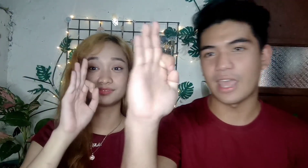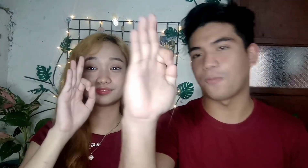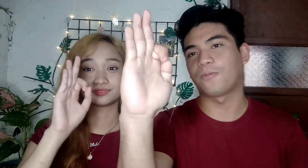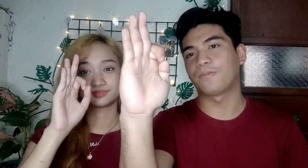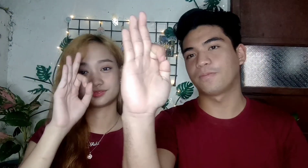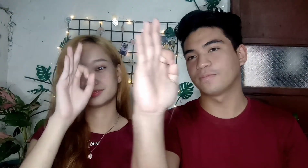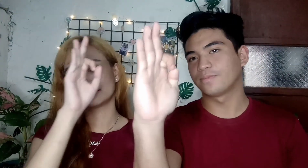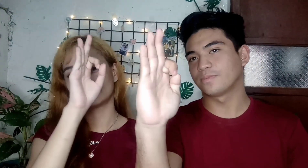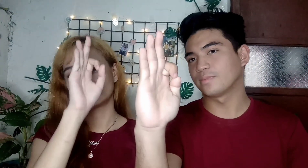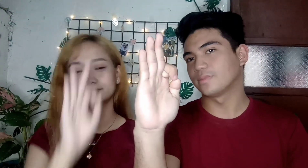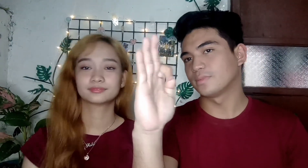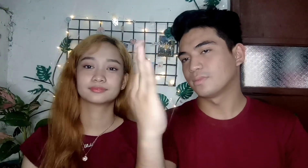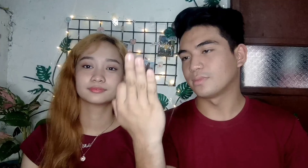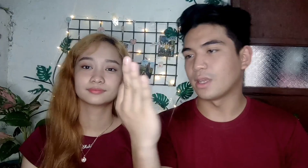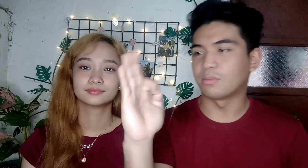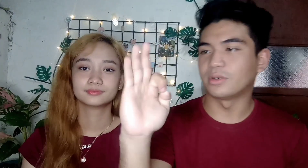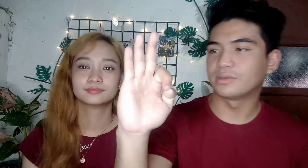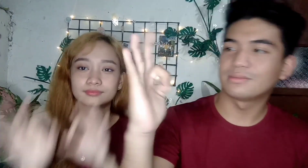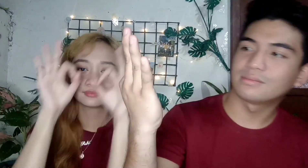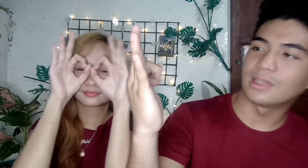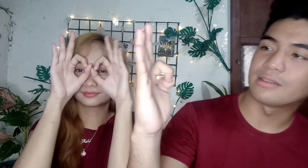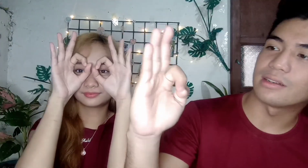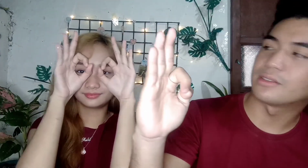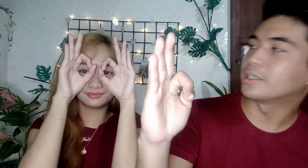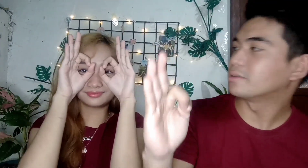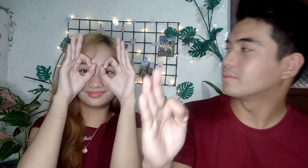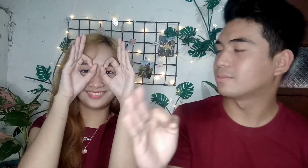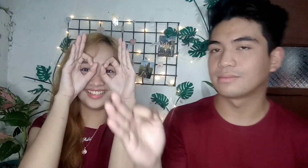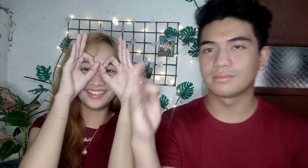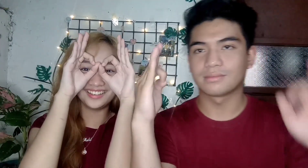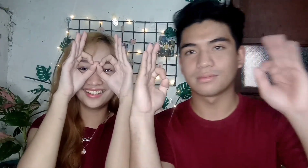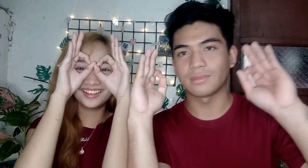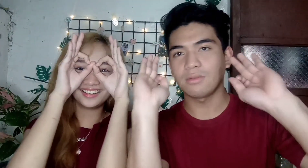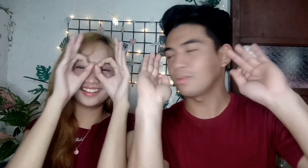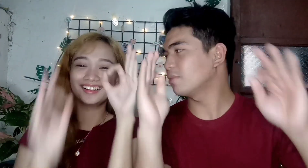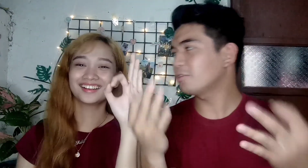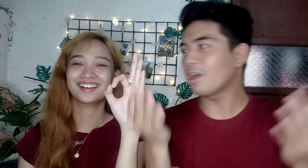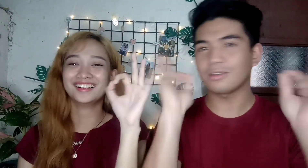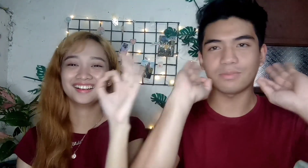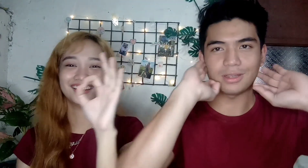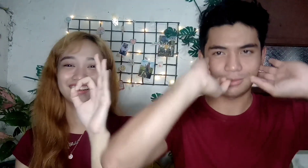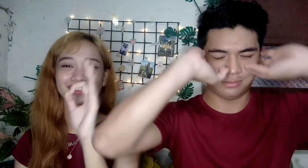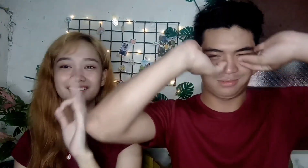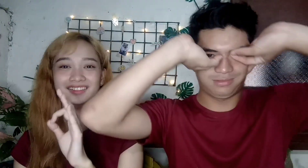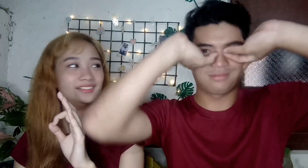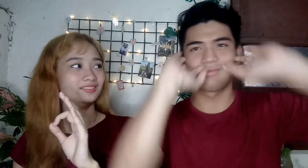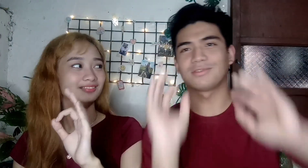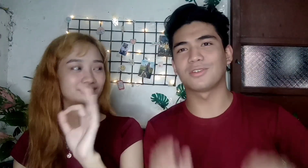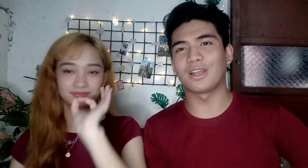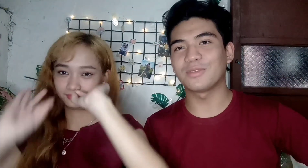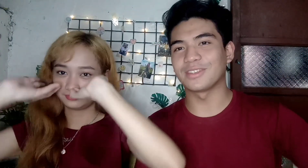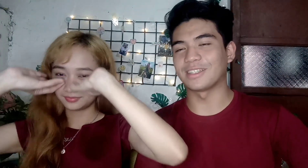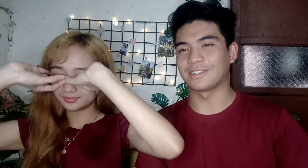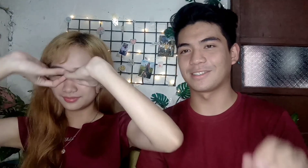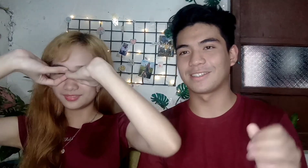F. Number, letter 3. May dati pa ganun. Kakalam yun.